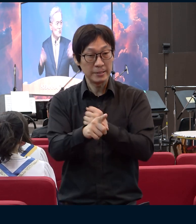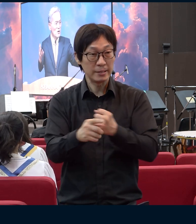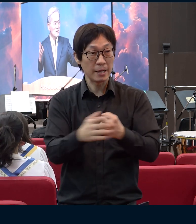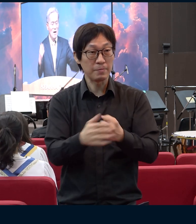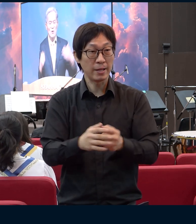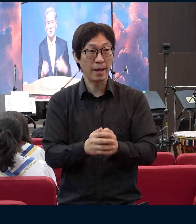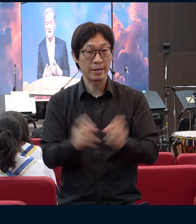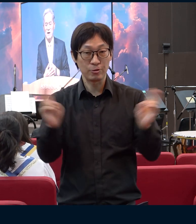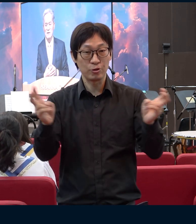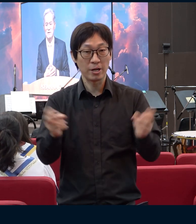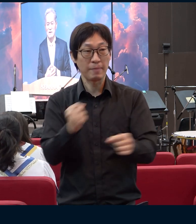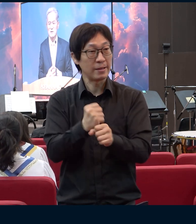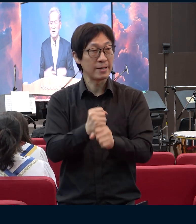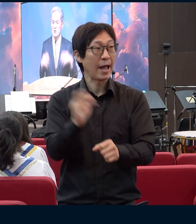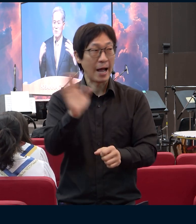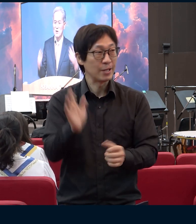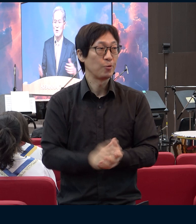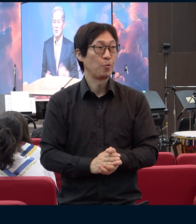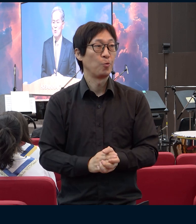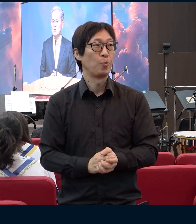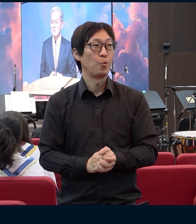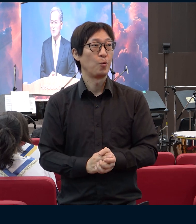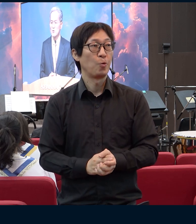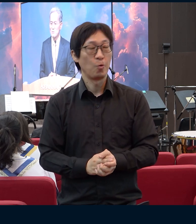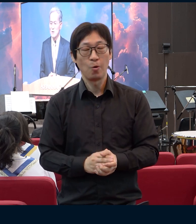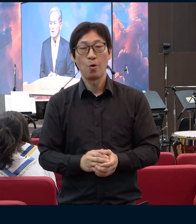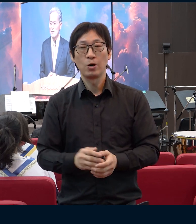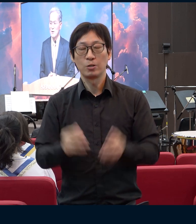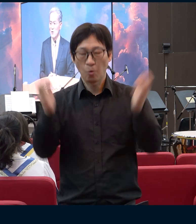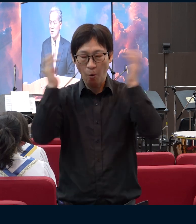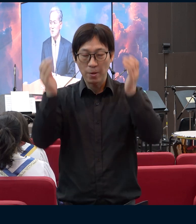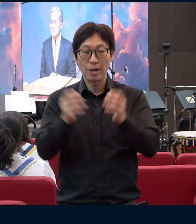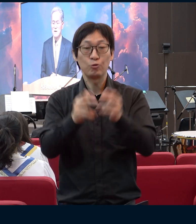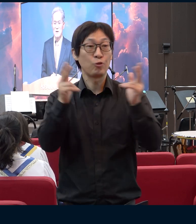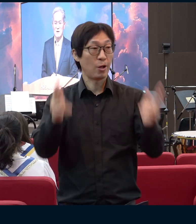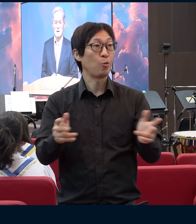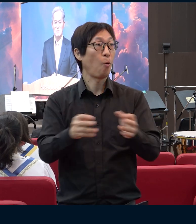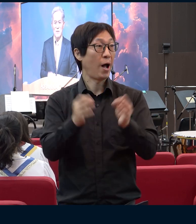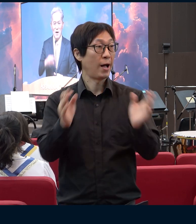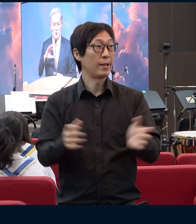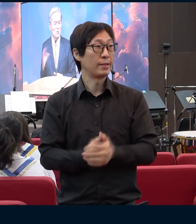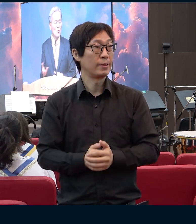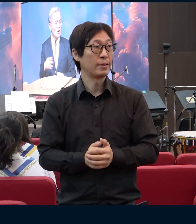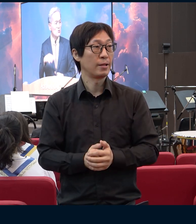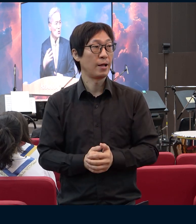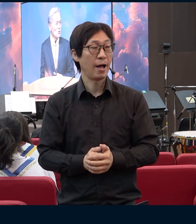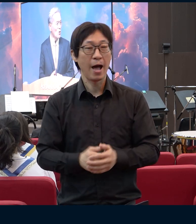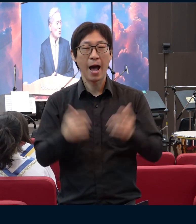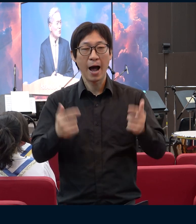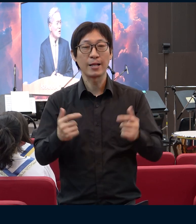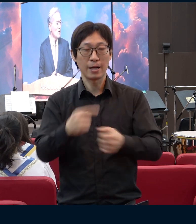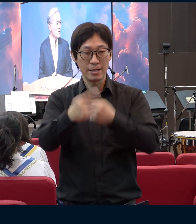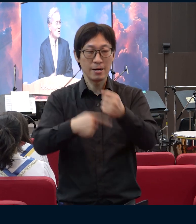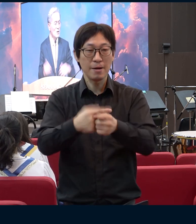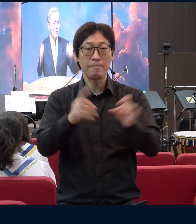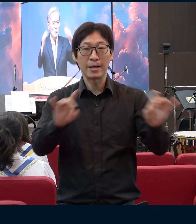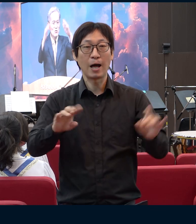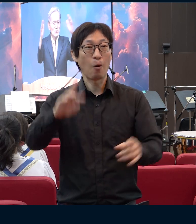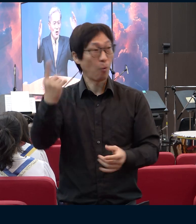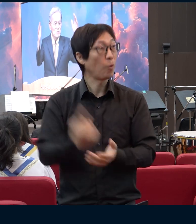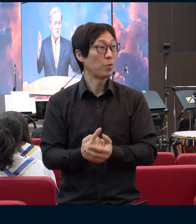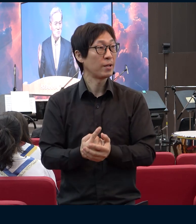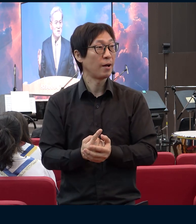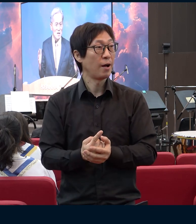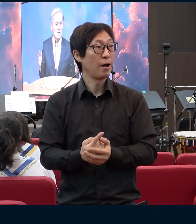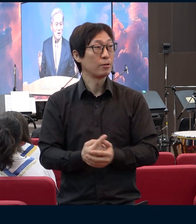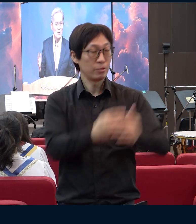이제 고난주간이 다가오니까 제가 정말 고민에 빠졌습니다. 왜냐하면 매년 고난주간 돌아오는데